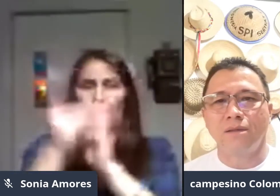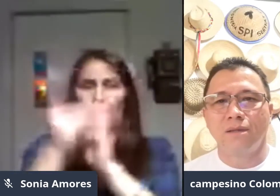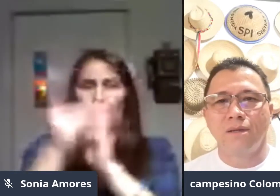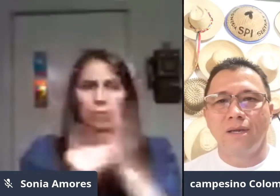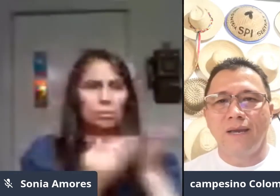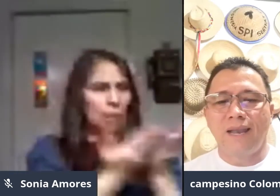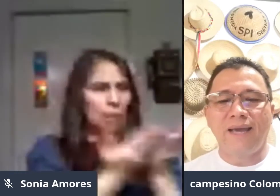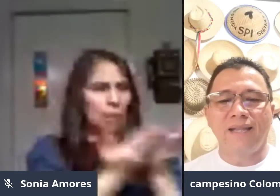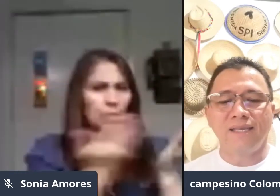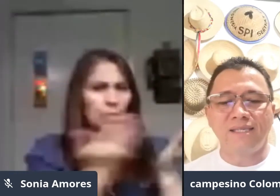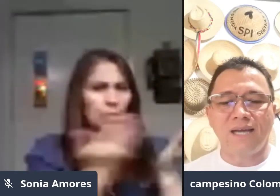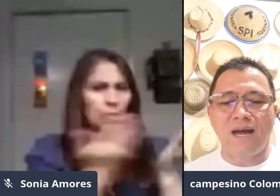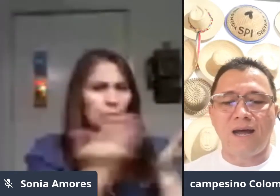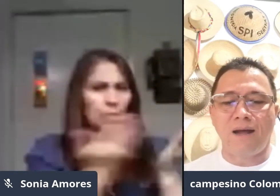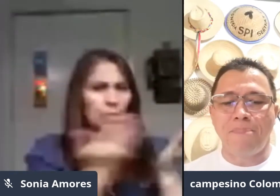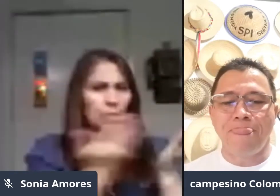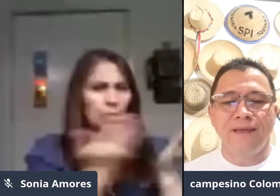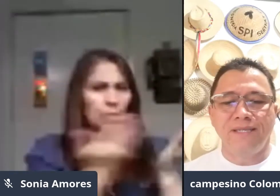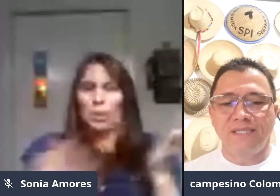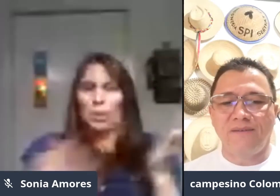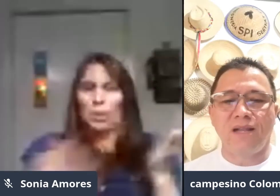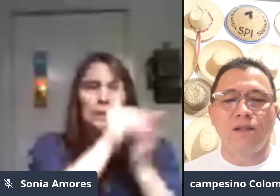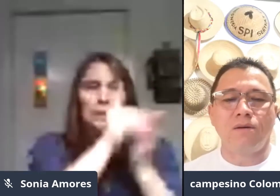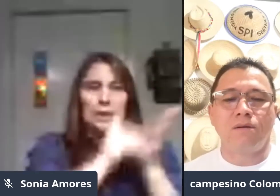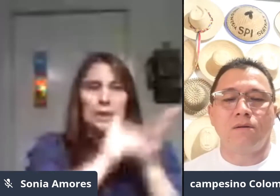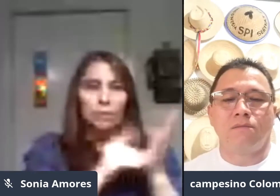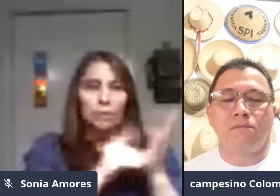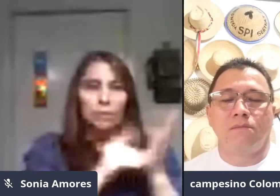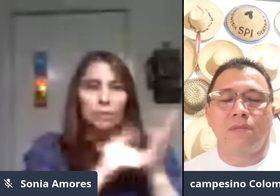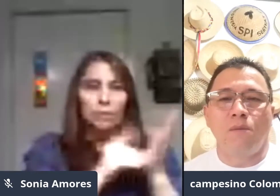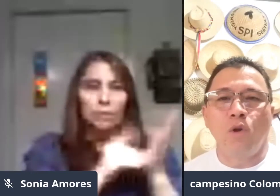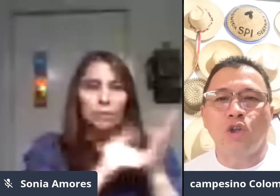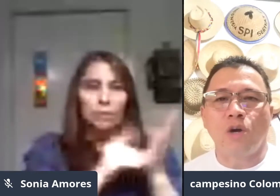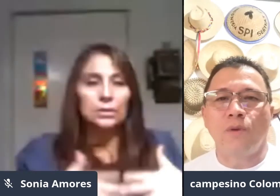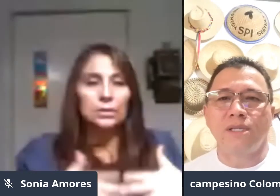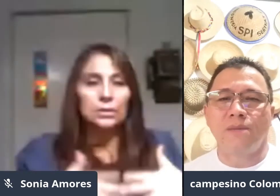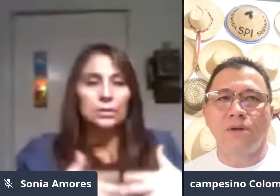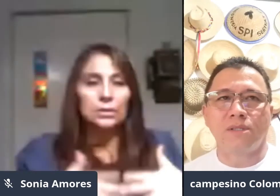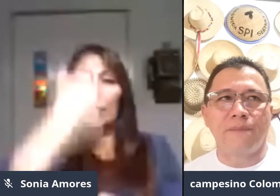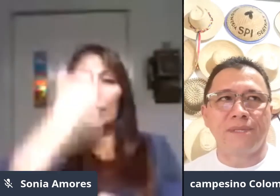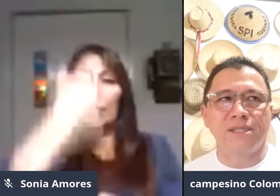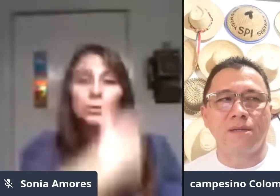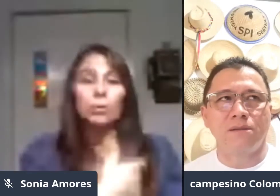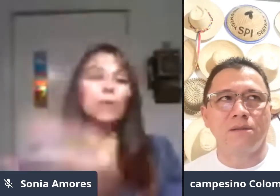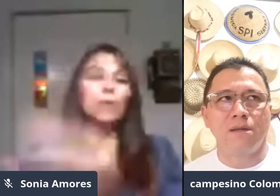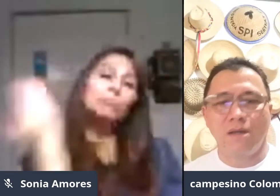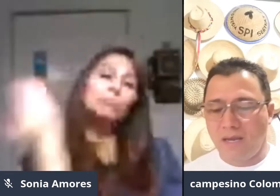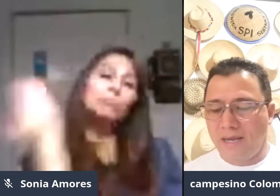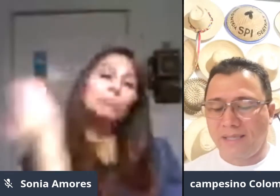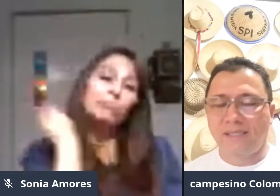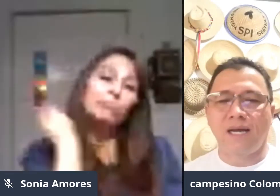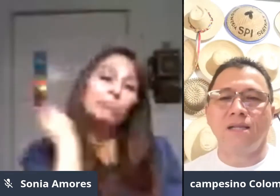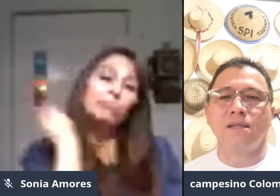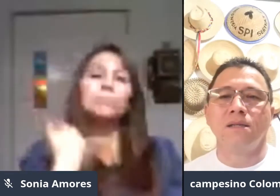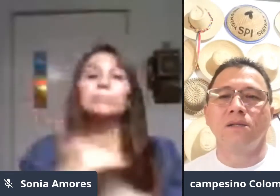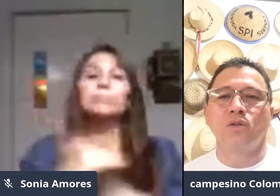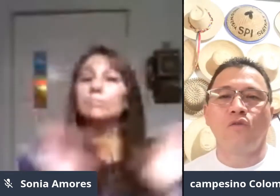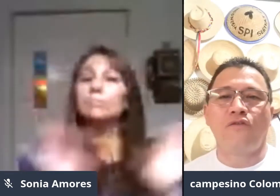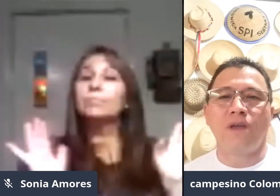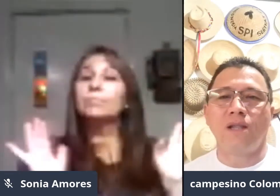decretos. La gente está llevando del bulto, como decimos los campesinos.